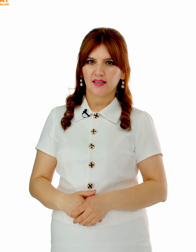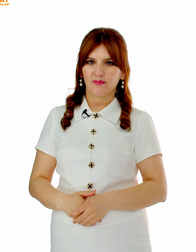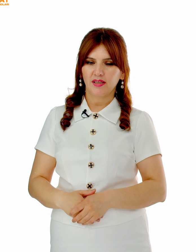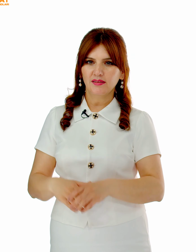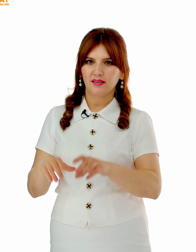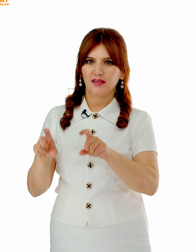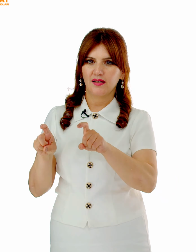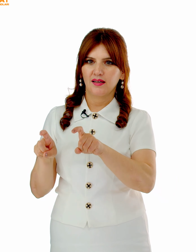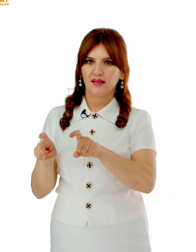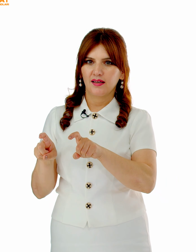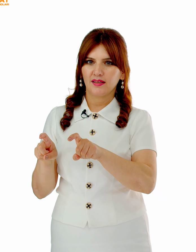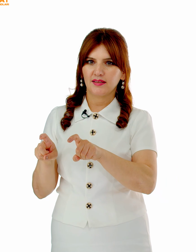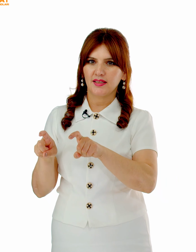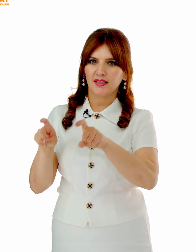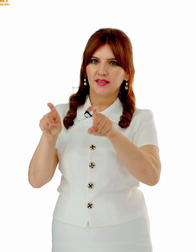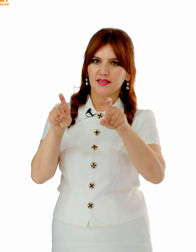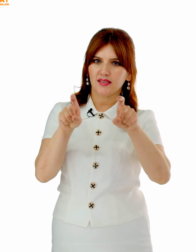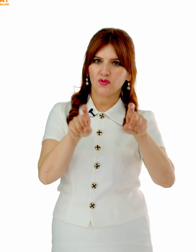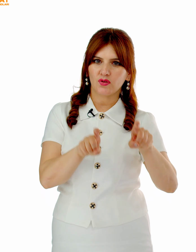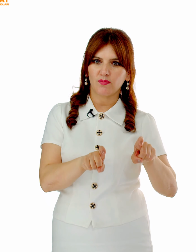Qaytaraman. Keyingisiga o'tmoq.